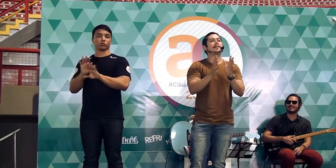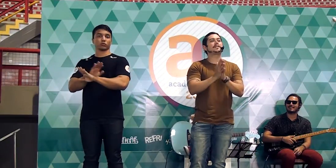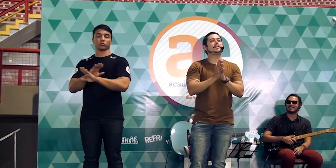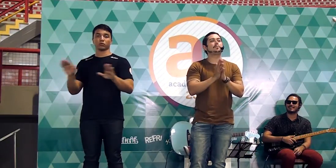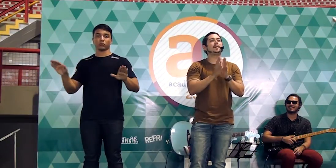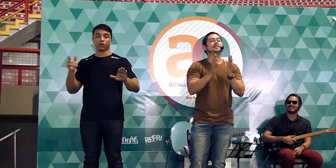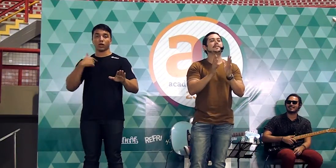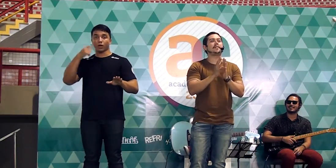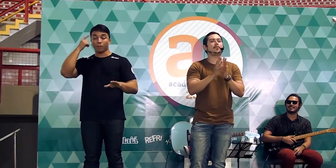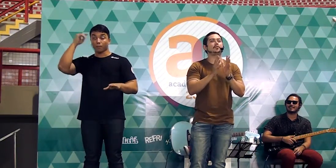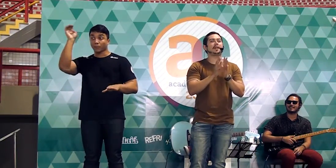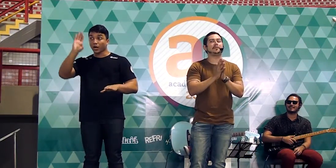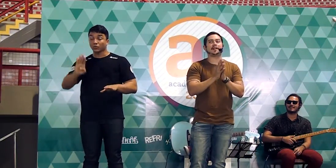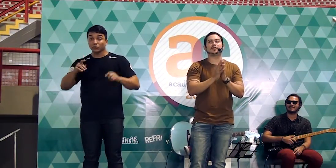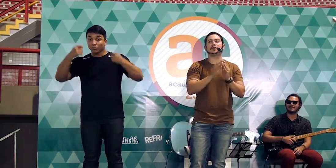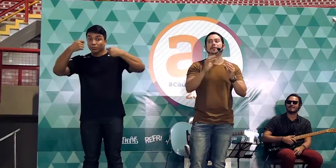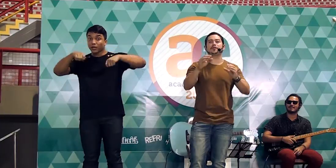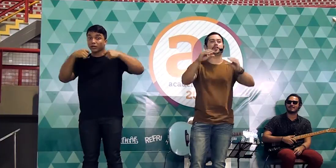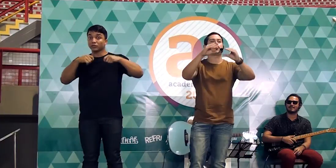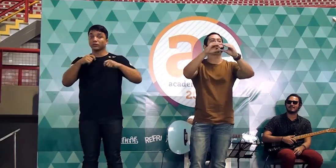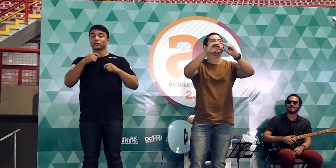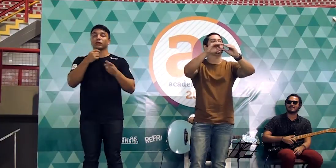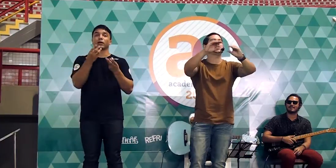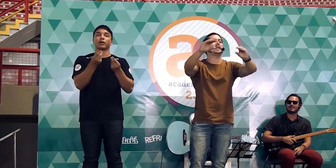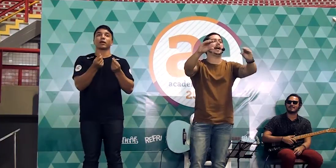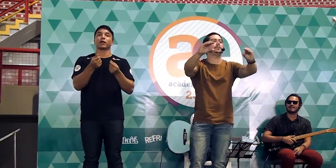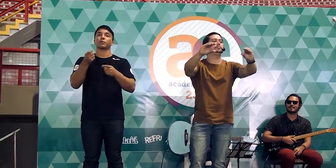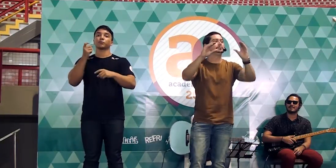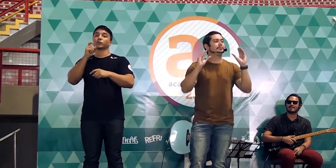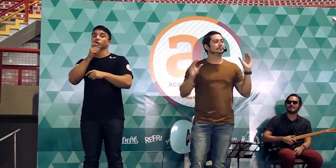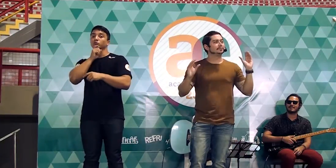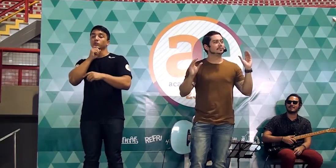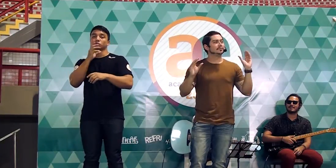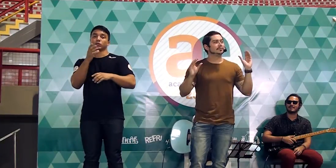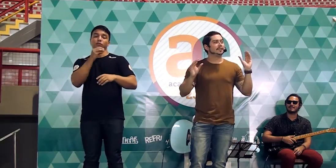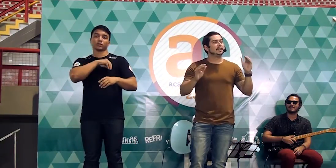O Brasil precisava conter a inflação, então ele fez o seguinte: congelou o salário,